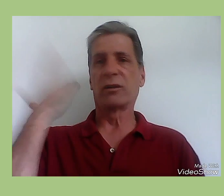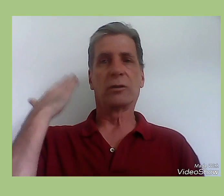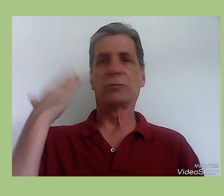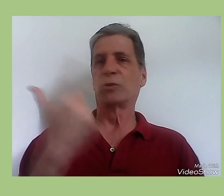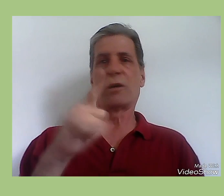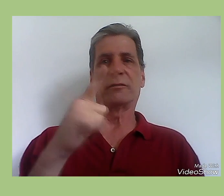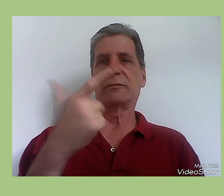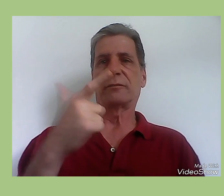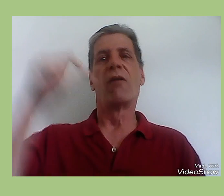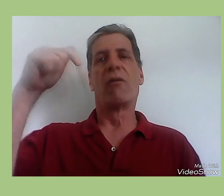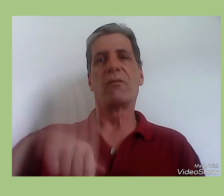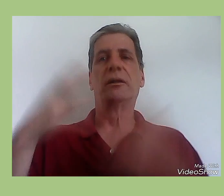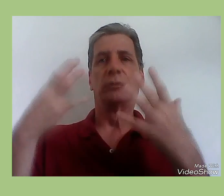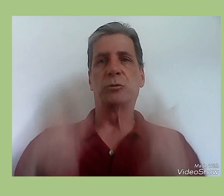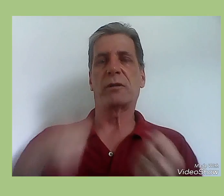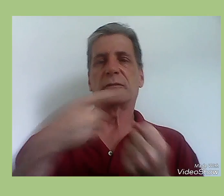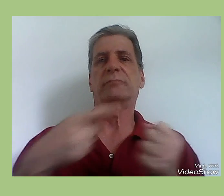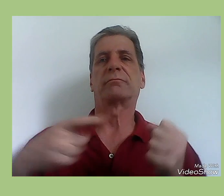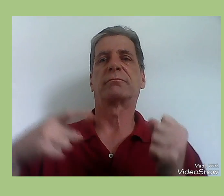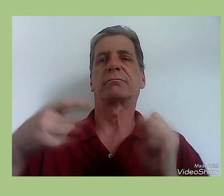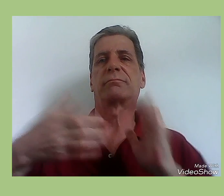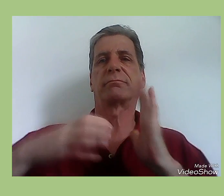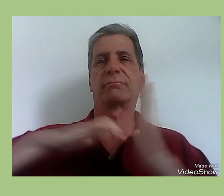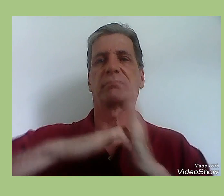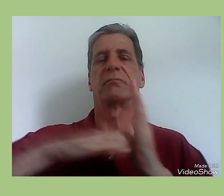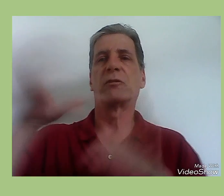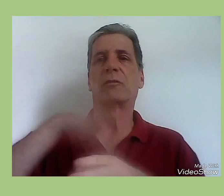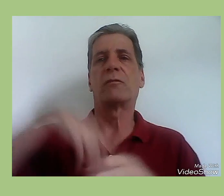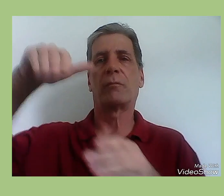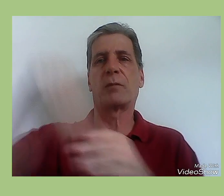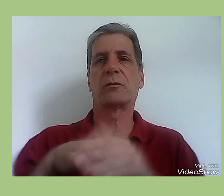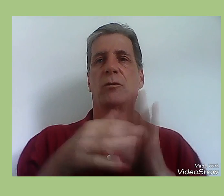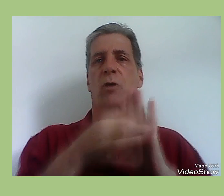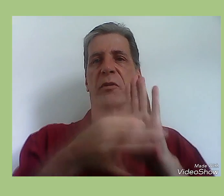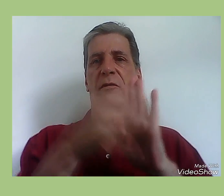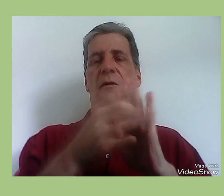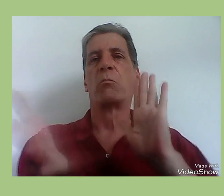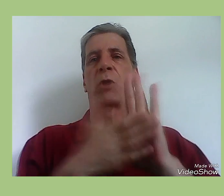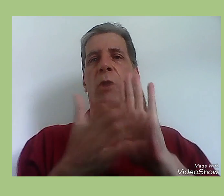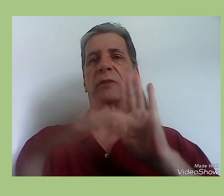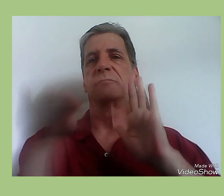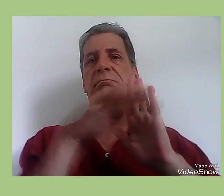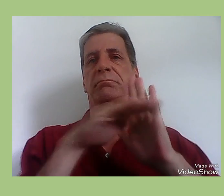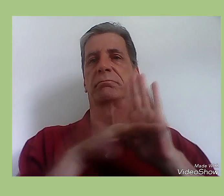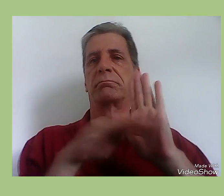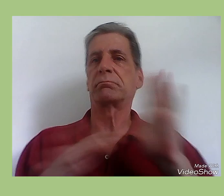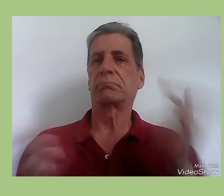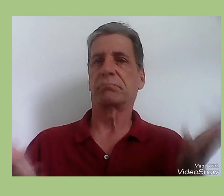diferente. Logicamente que nós travamos um bom combate, fizemos a boa luta, lutamos o que era possível, procuramos fazer